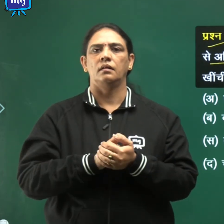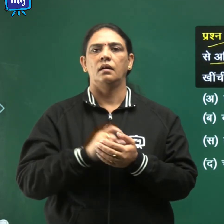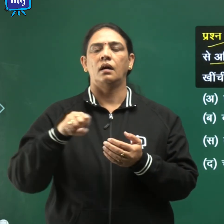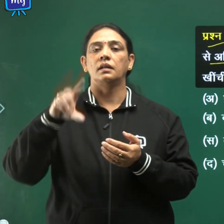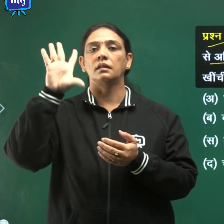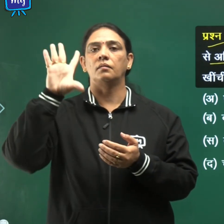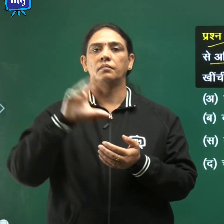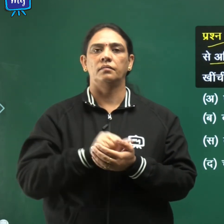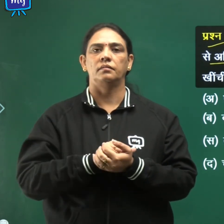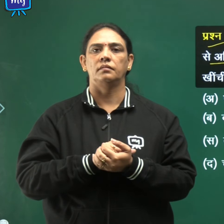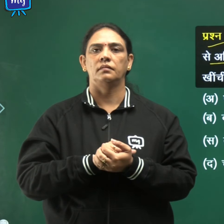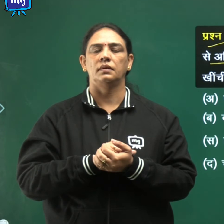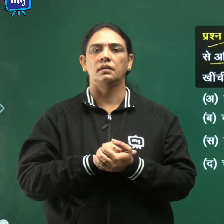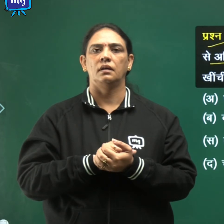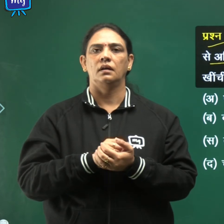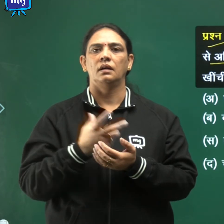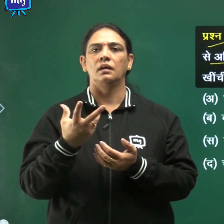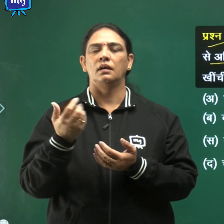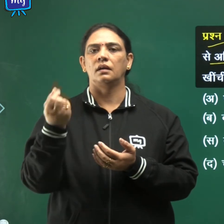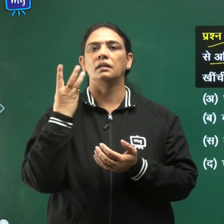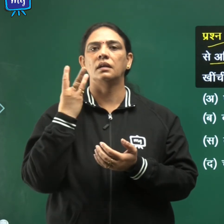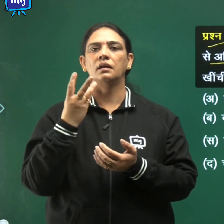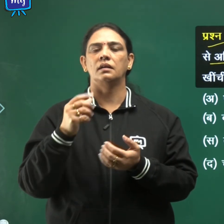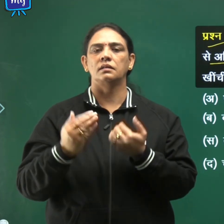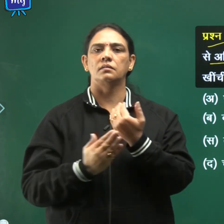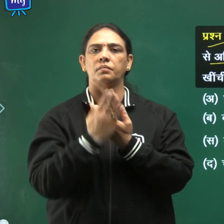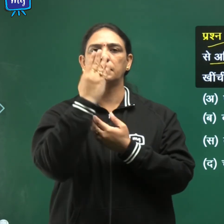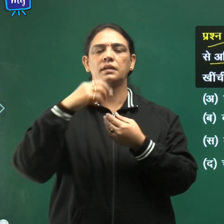अधिकतम कितनी स्पर्श रेखाएं